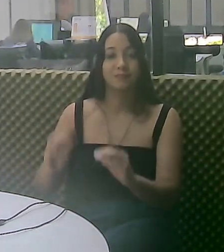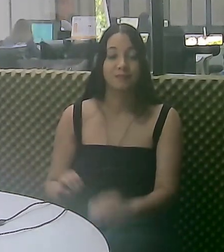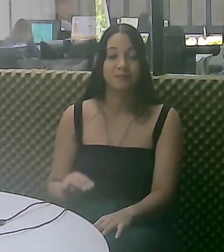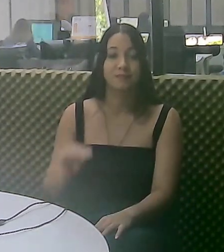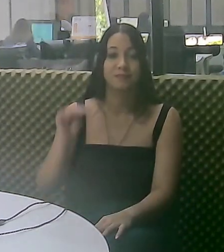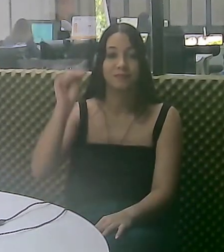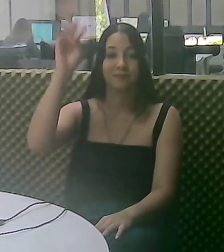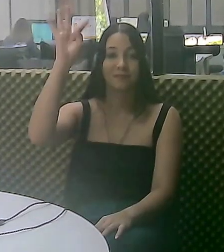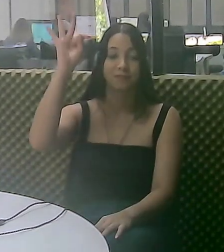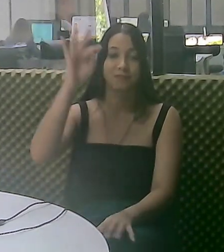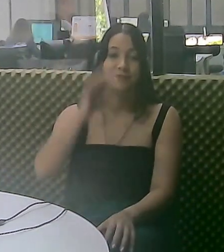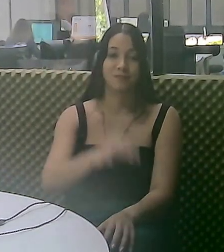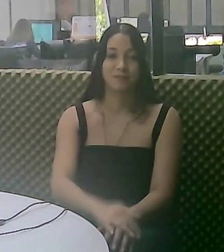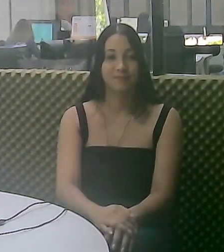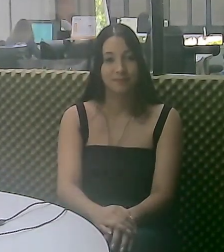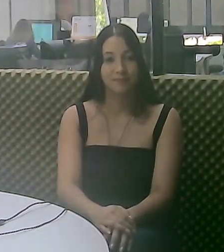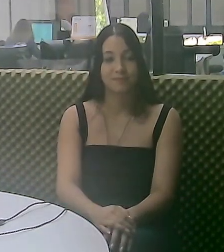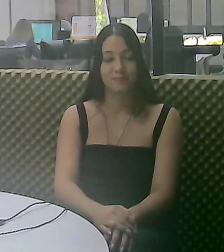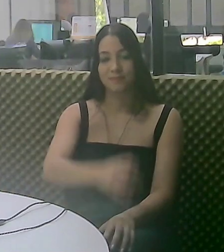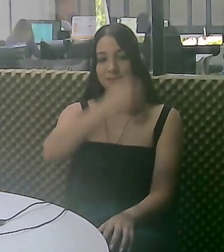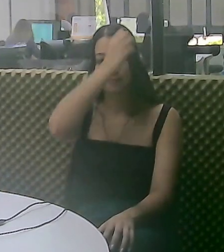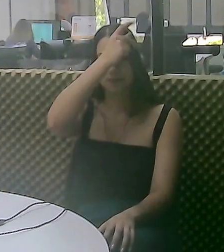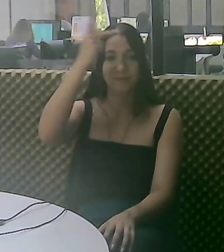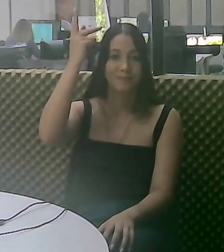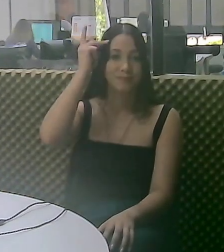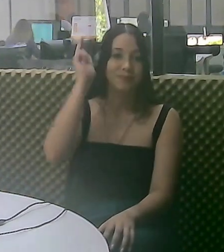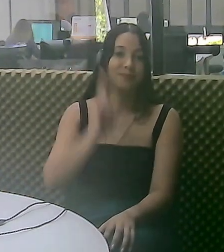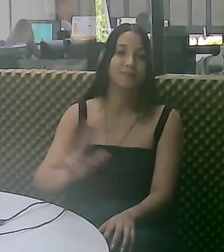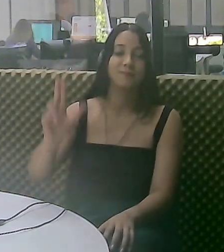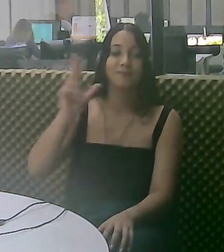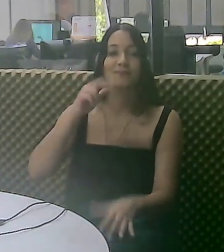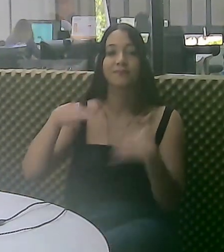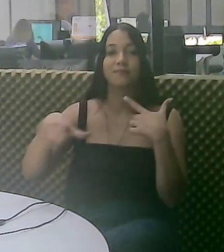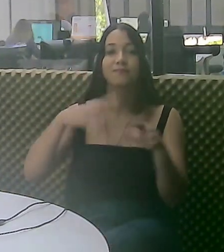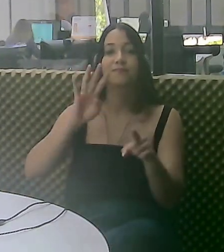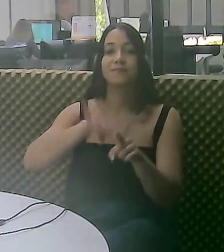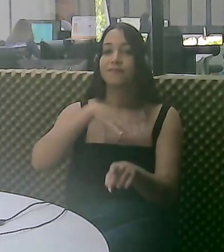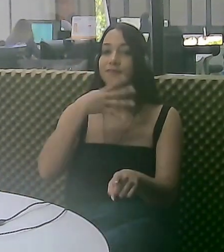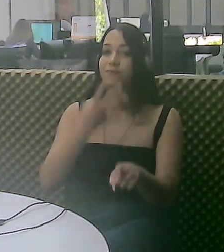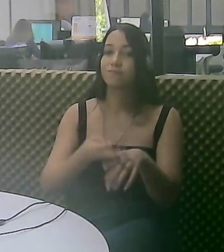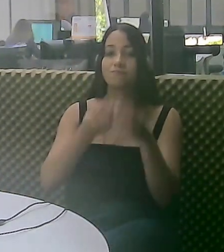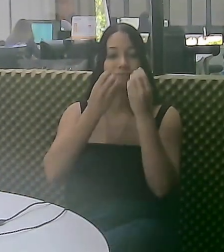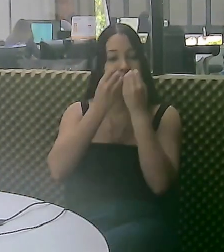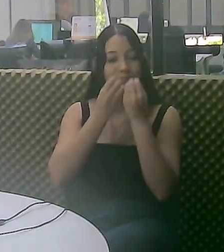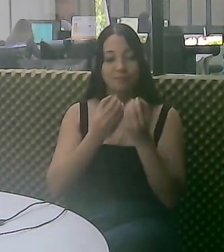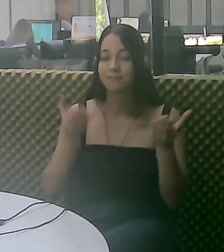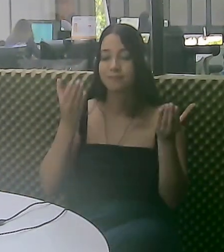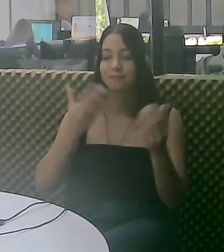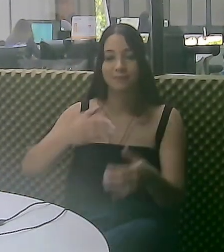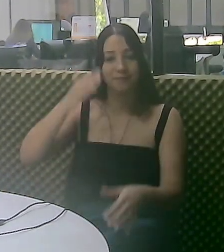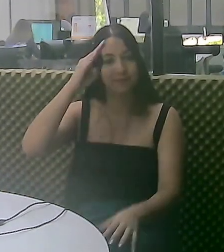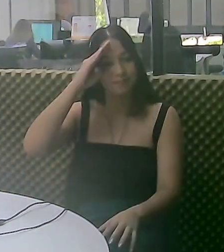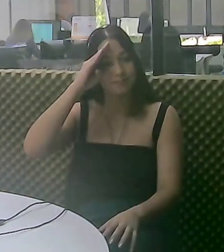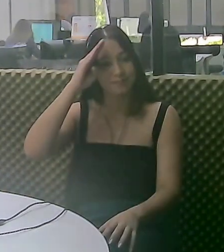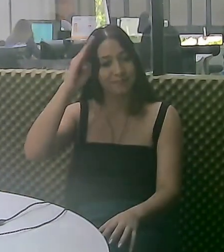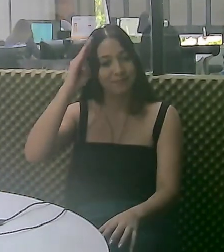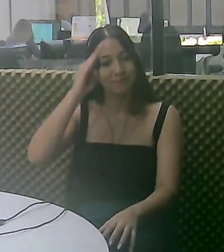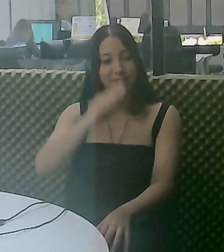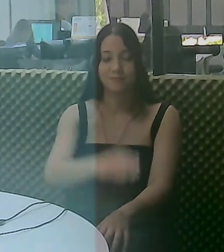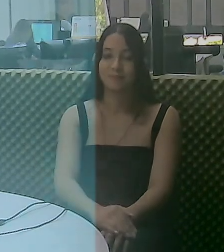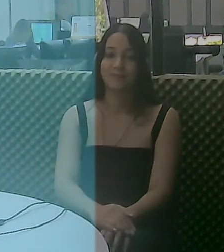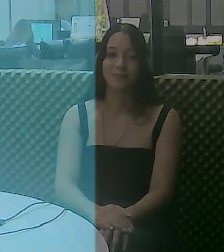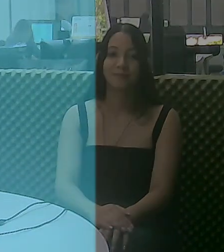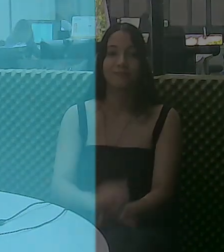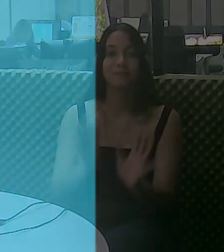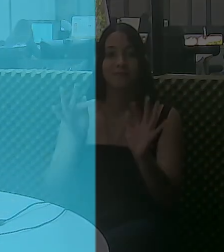Governo e Comunicação, Marco Túlio de Castro Kalimann. Prefeitura de Uberlândia. Fazer mais, fazer bem. Até a